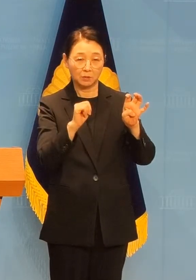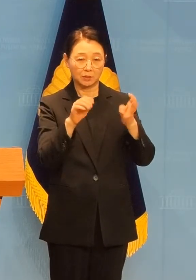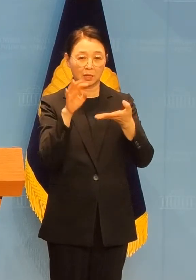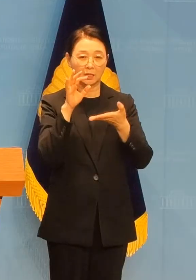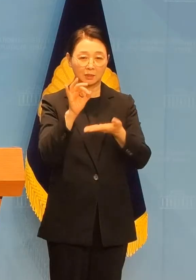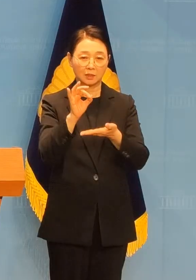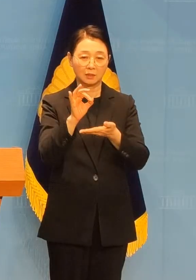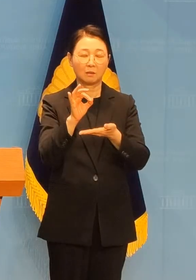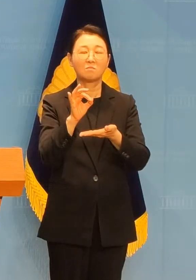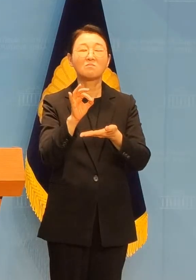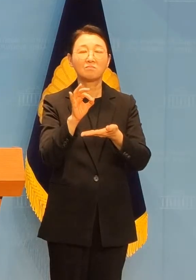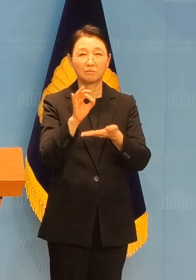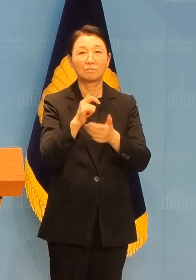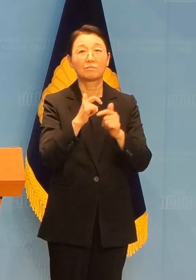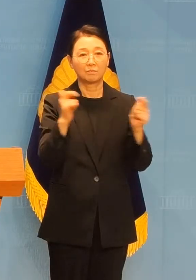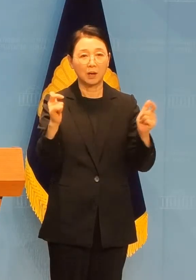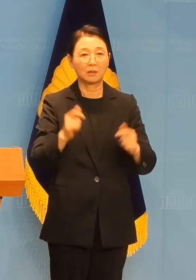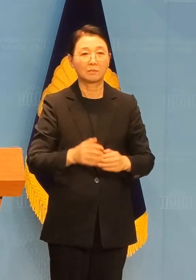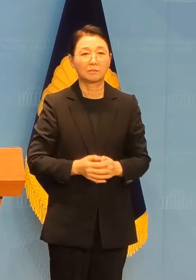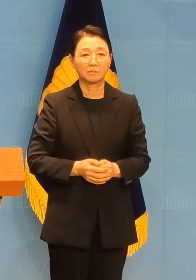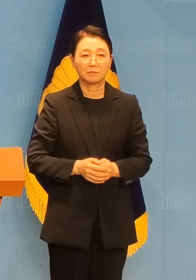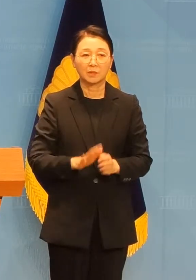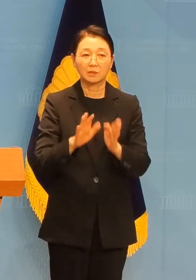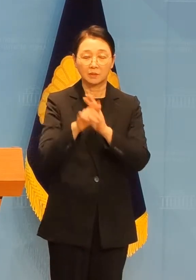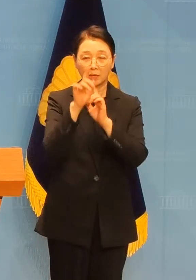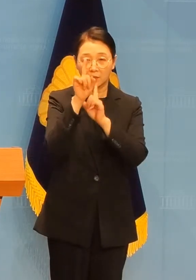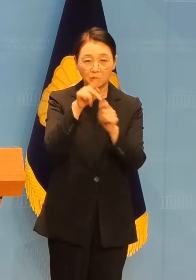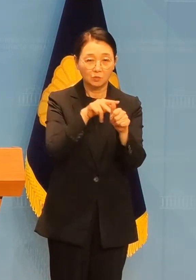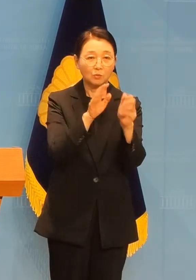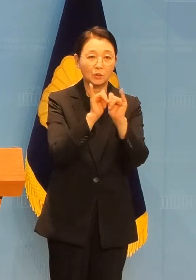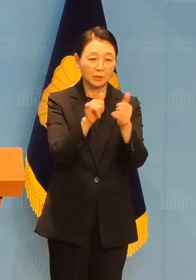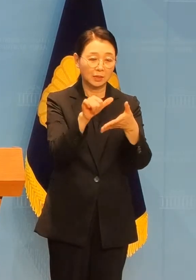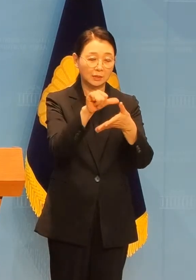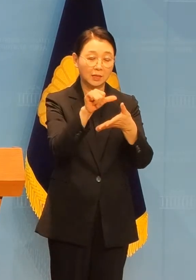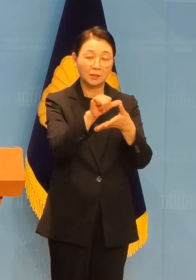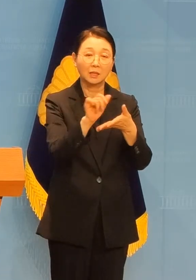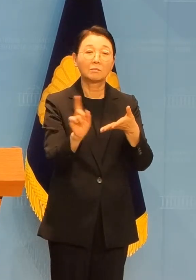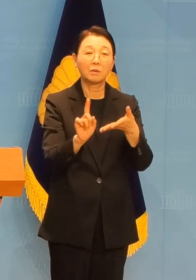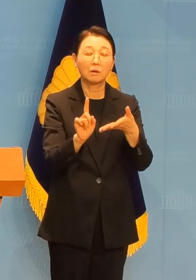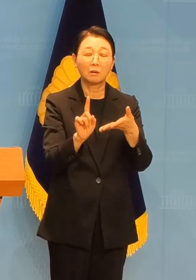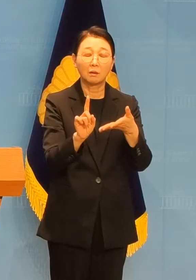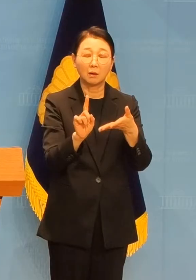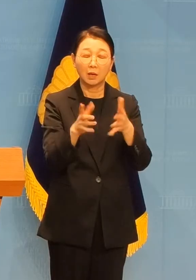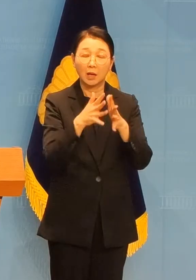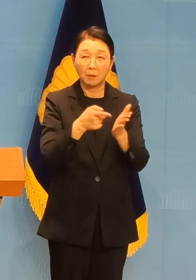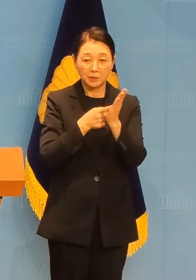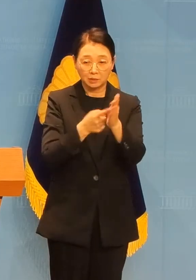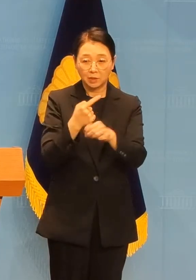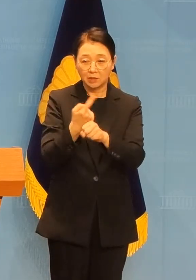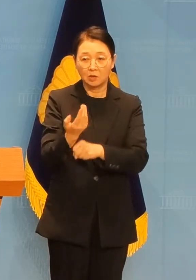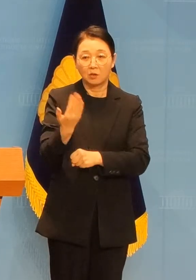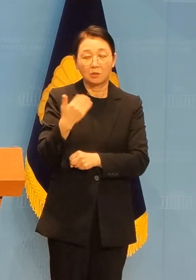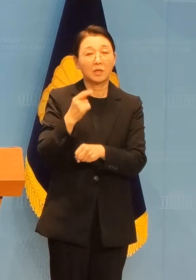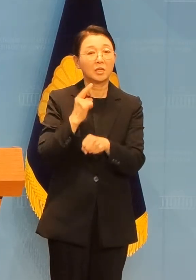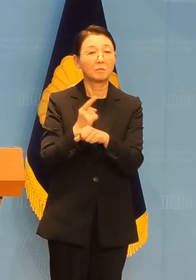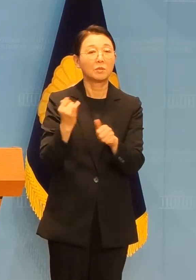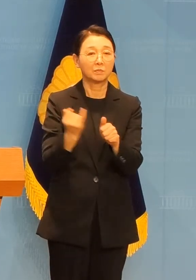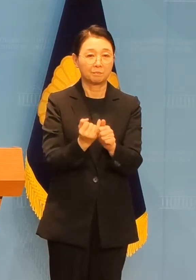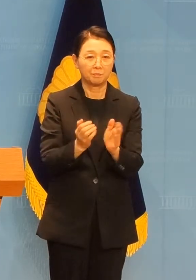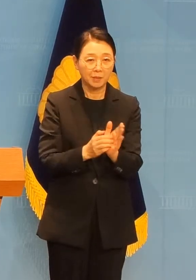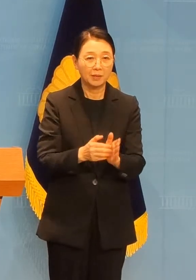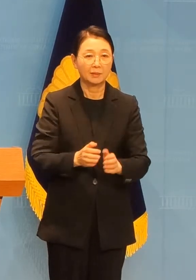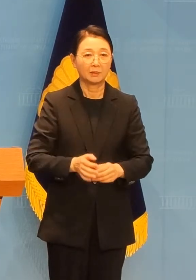이룬 상태입니다. 그런데 당시 이해훈 후보자의 장남은 청약 1년 전에 이미 결혼한